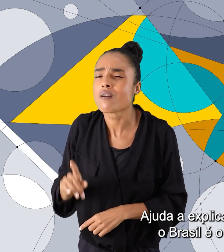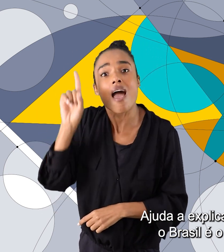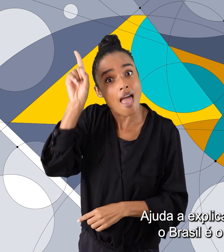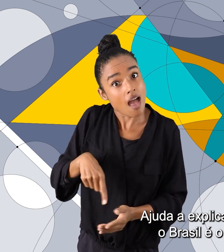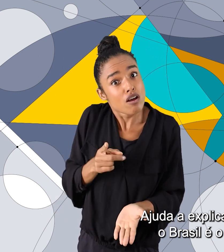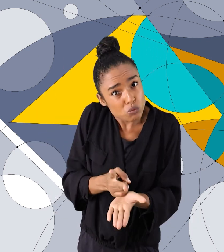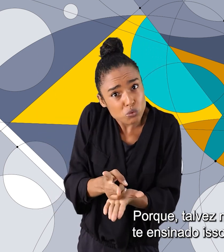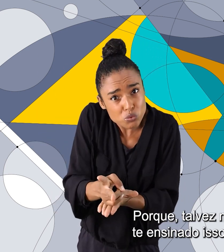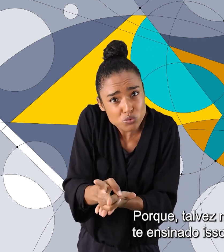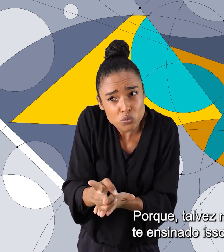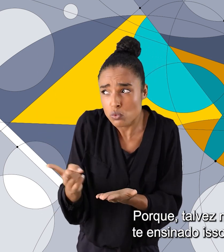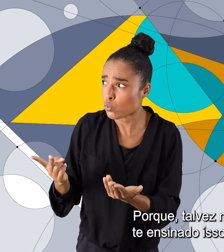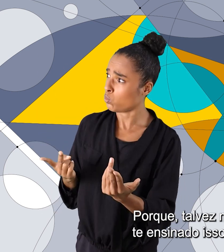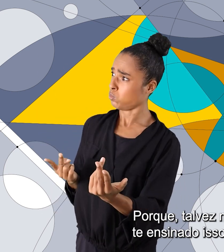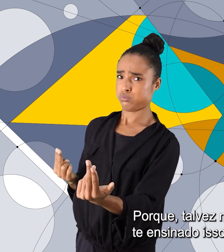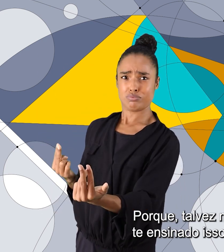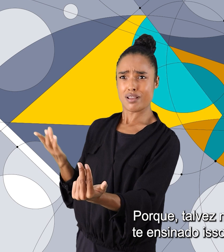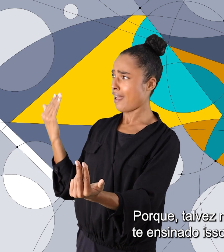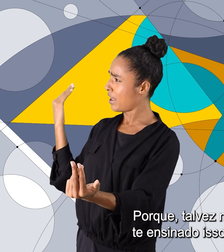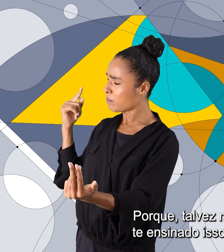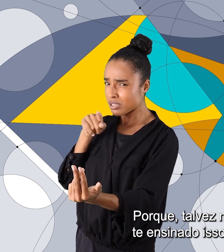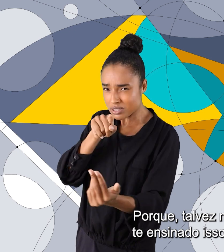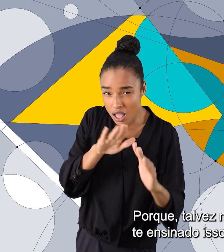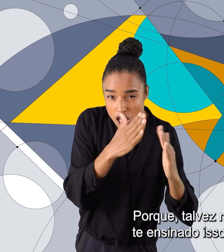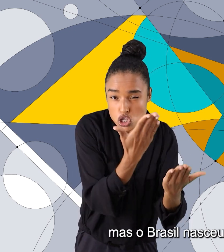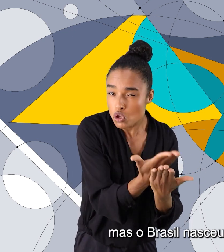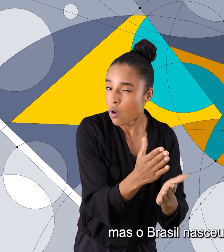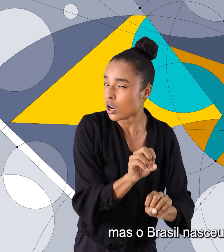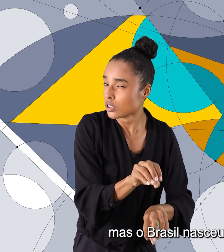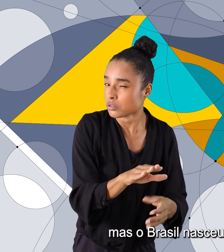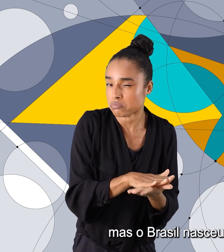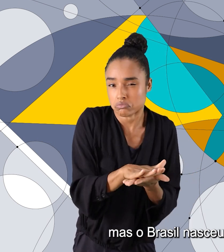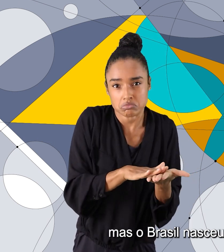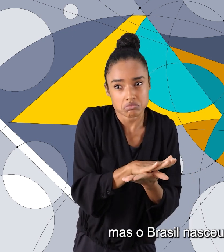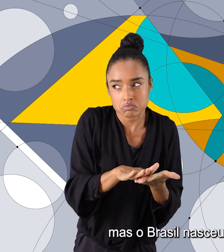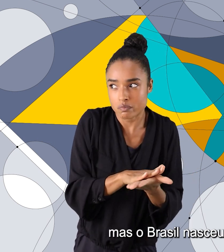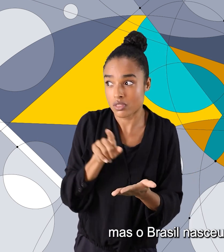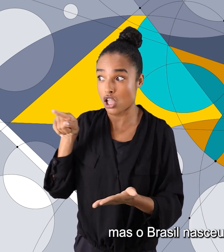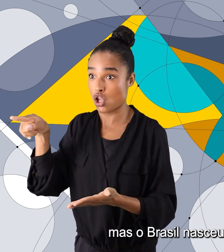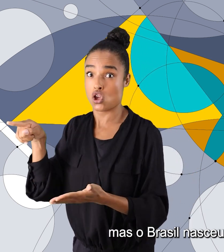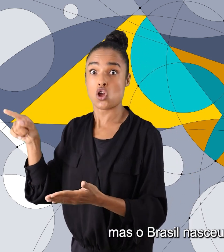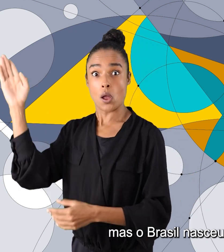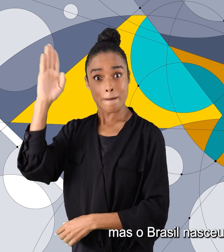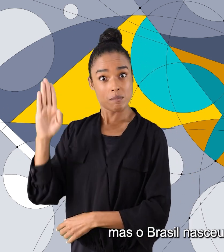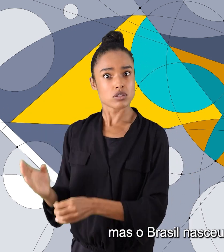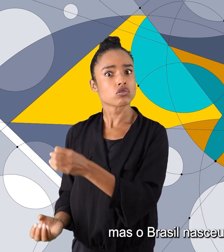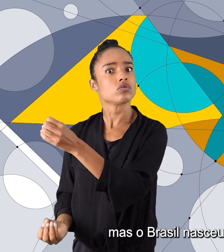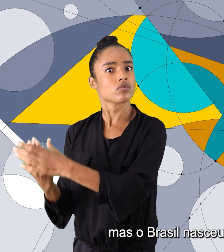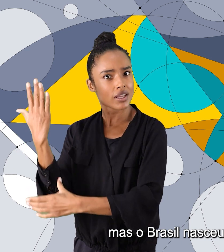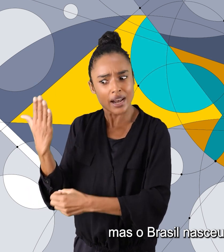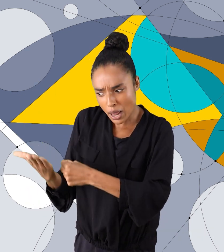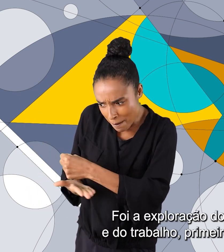Brasil. Porque talvez não tenham te ensinado isso na escola, mas o Brasil nasceu da